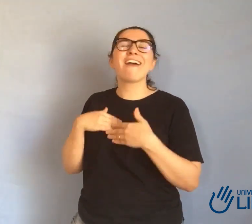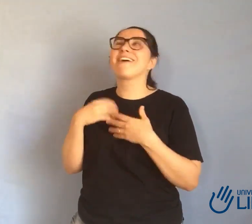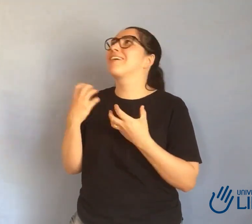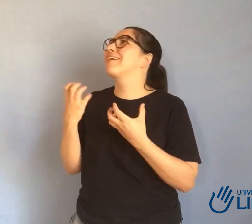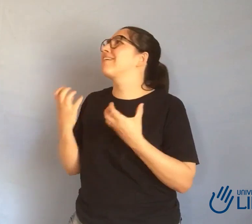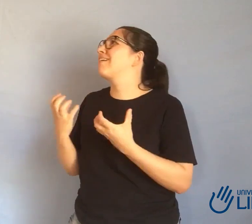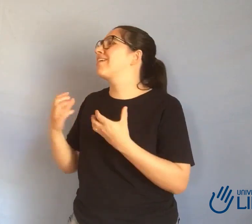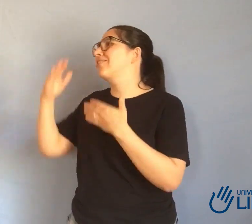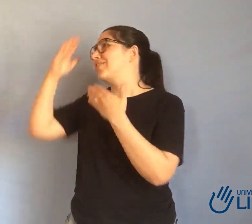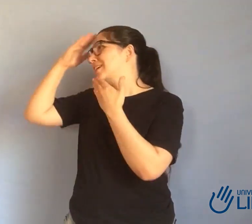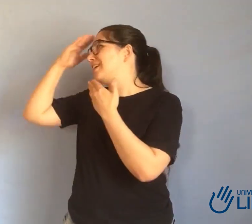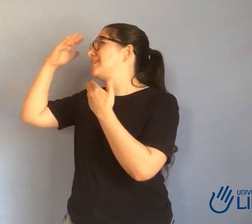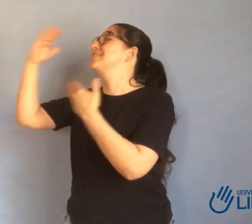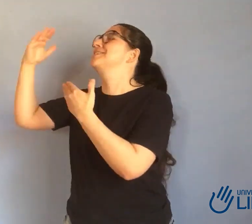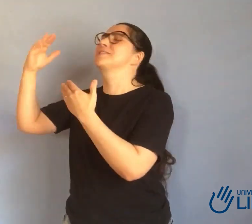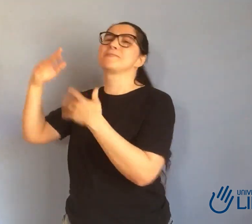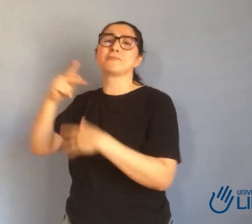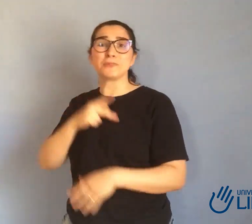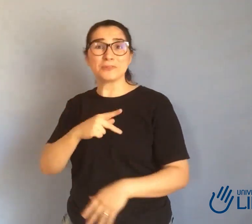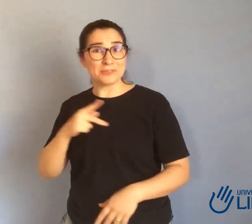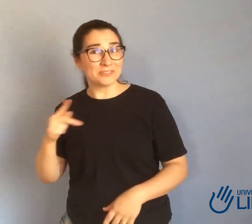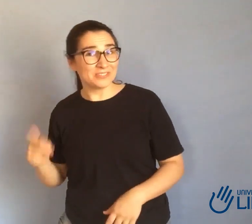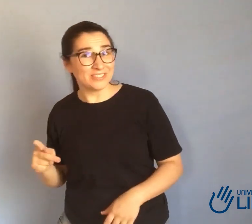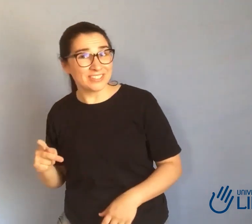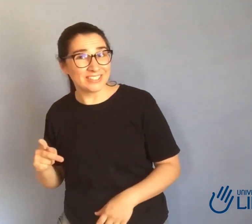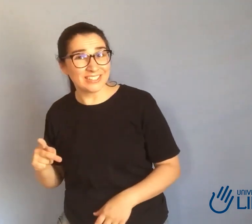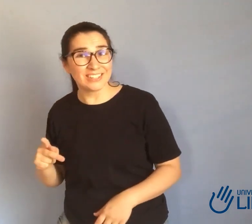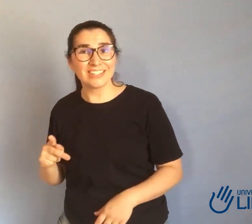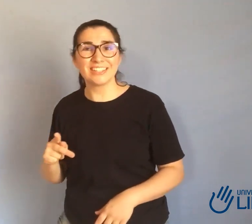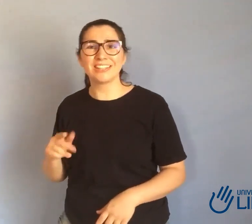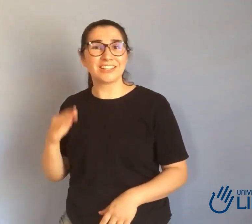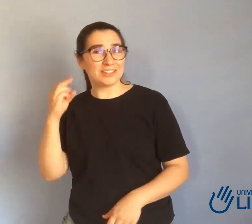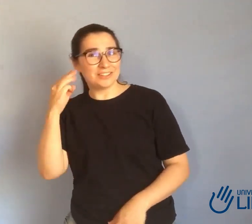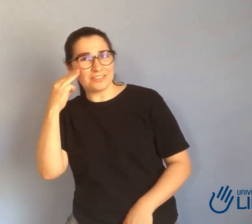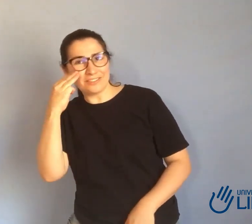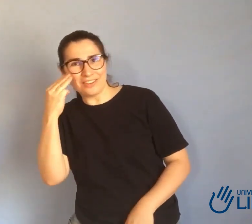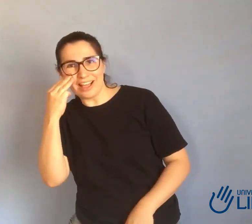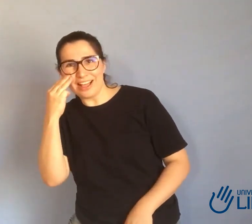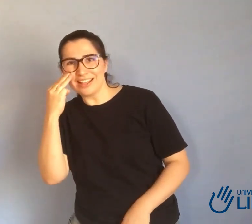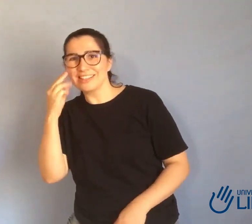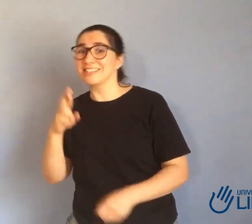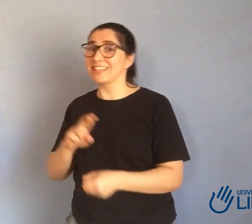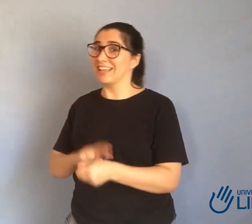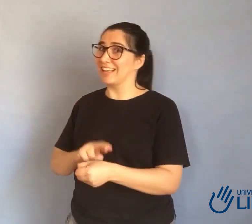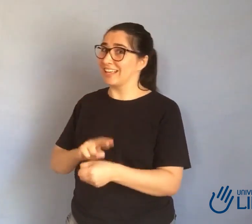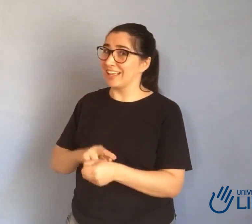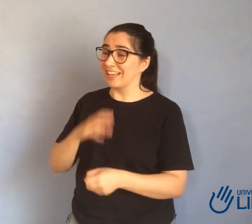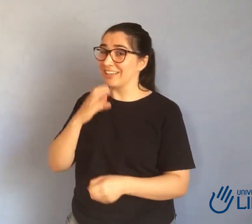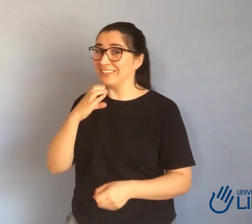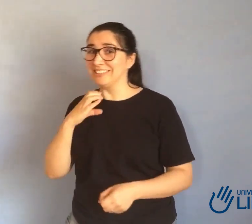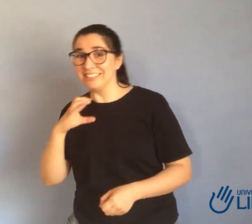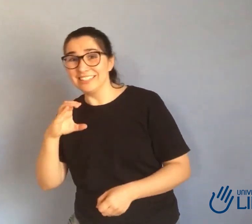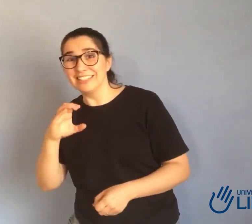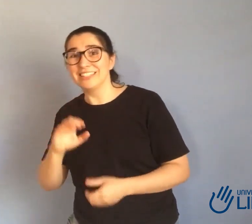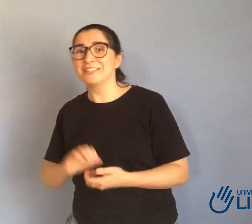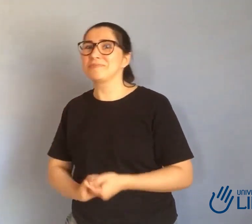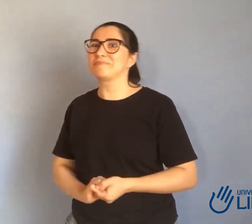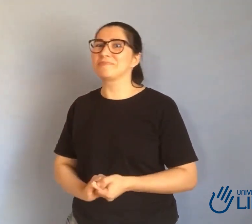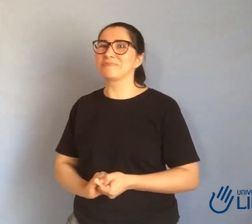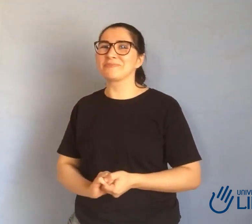me comunicar livremente com os surdos. Eu me desenvolvi a cada semana, até chegar neste momento em que você está vendo agora,